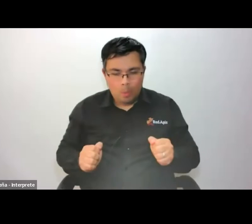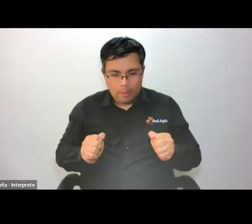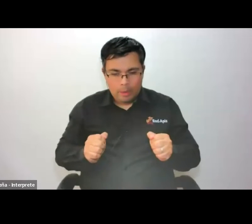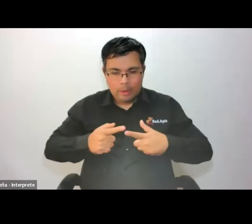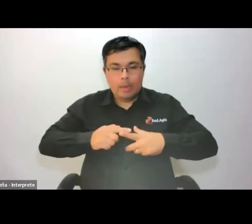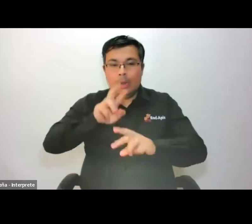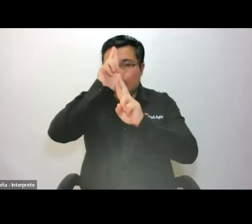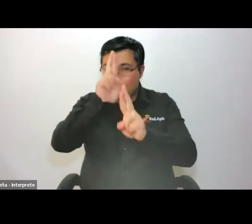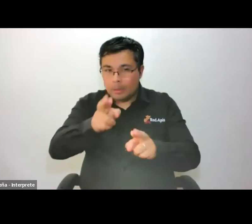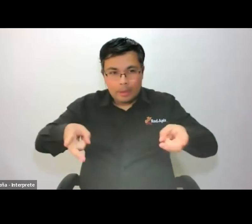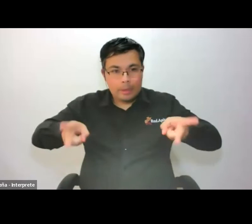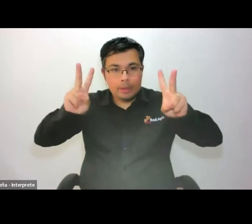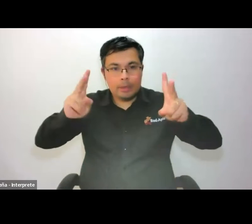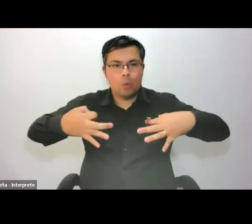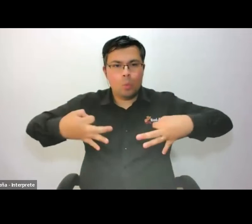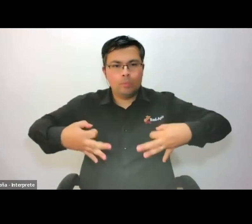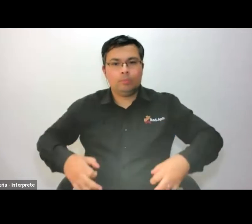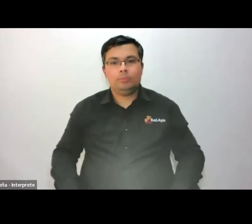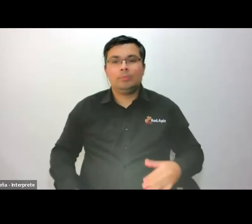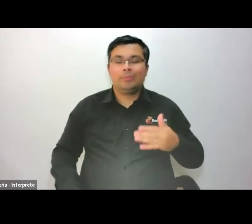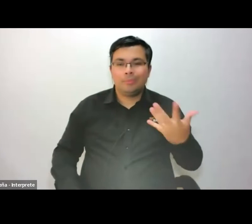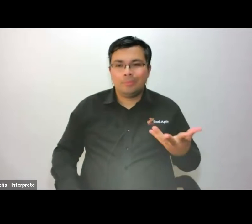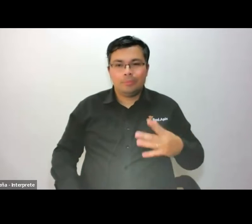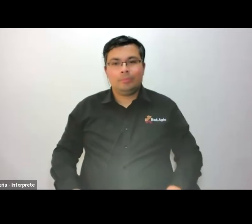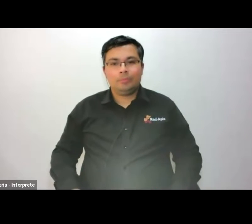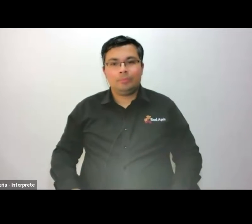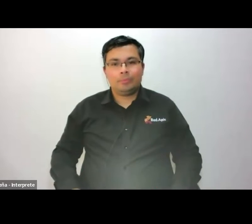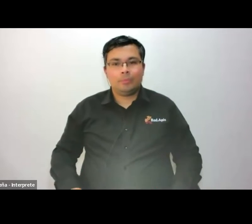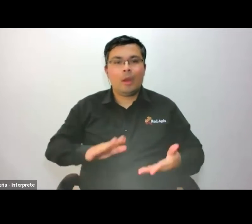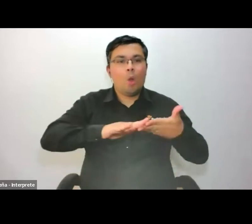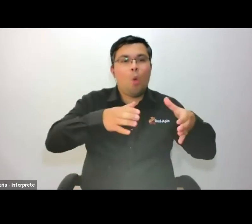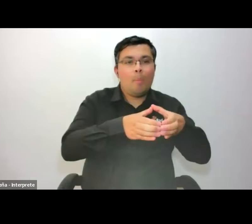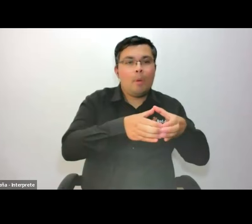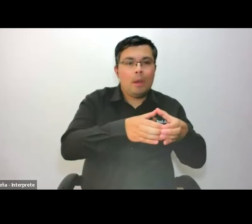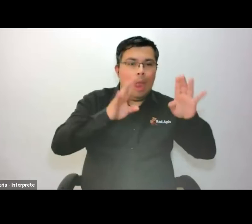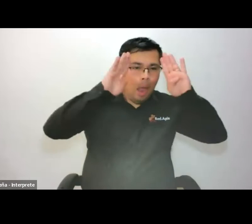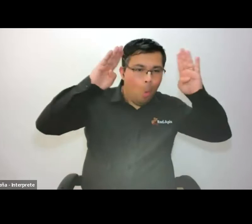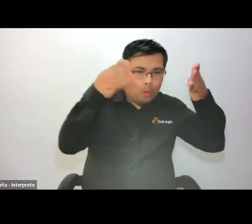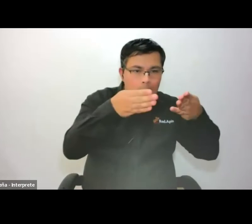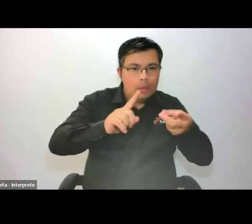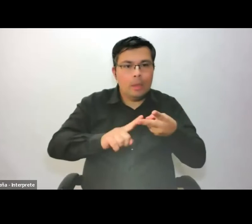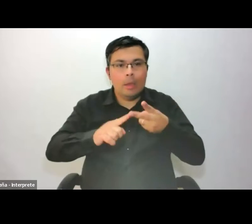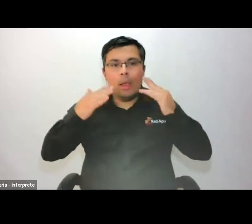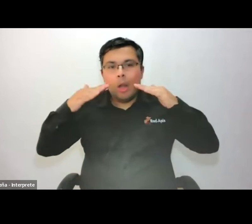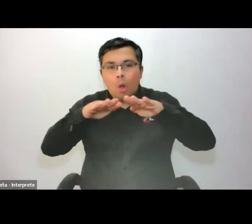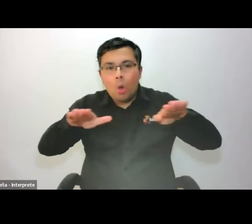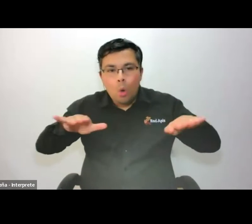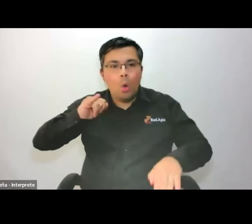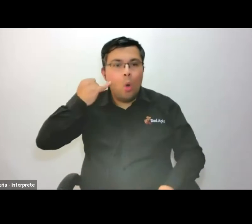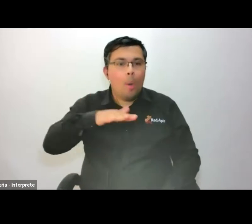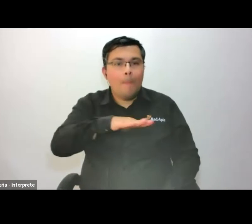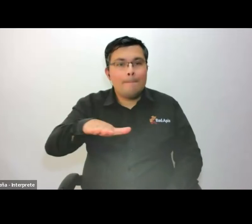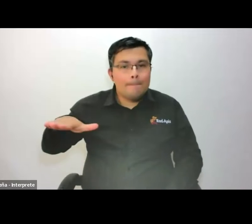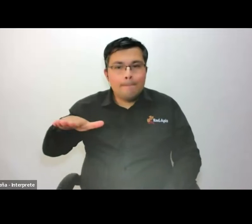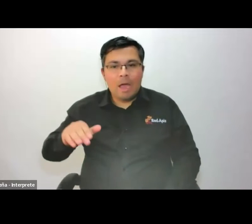los estudiantes autistas, los párvulos dentro del espectro, los estudiantes universitarios, ya están en los